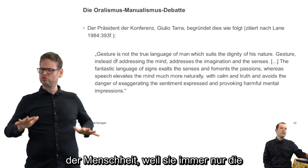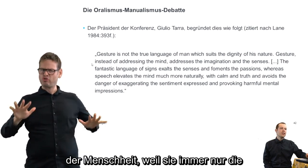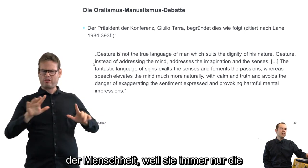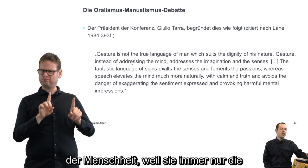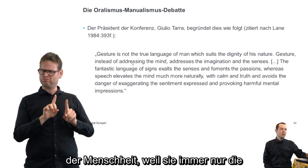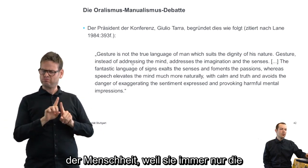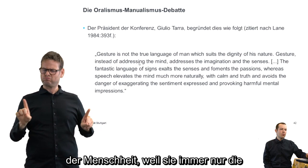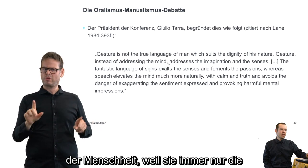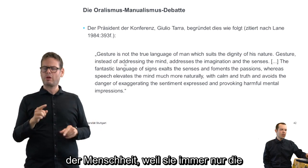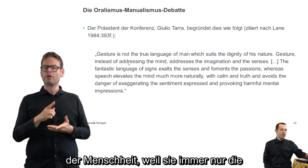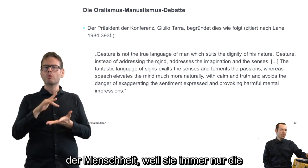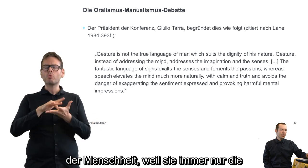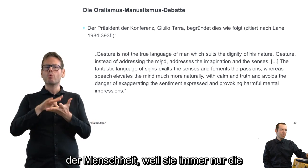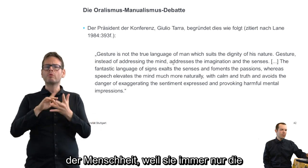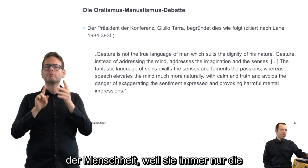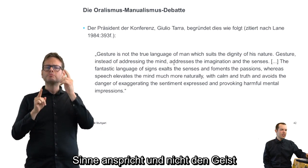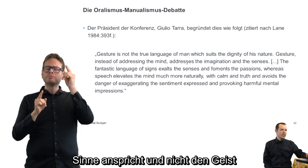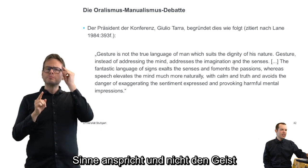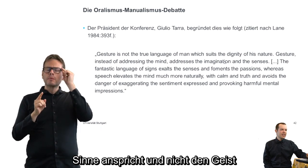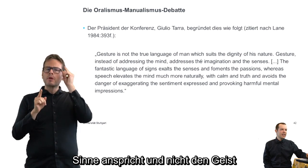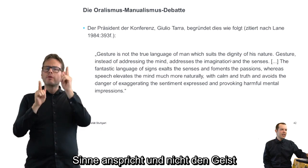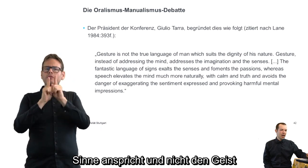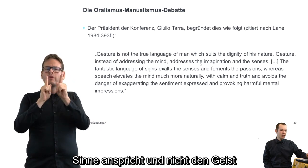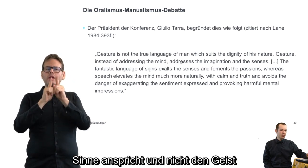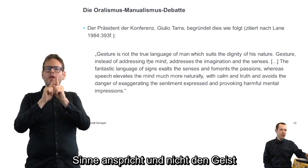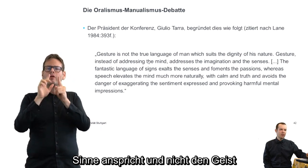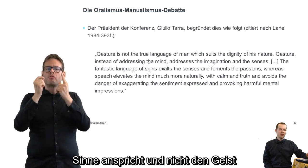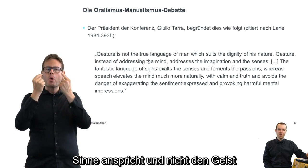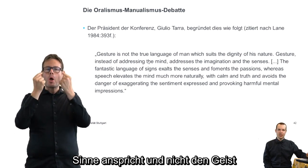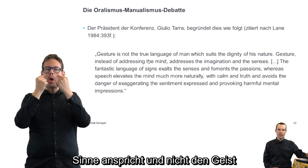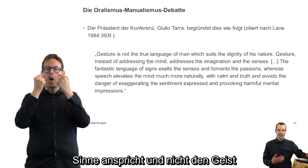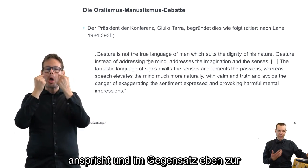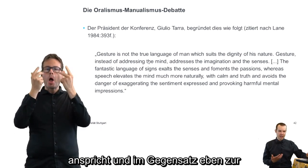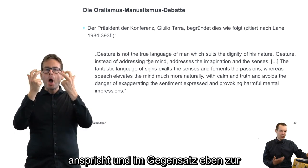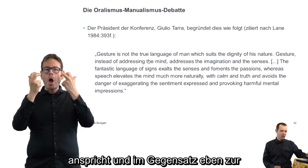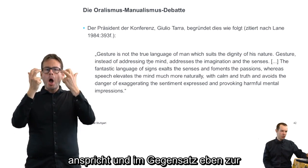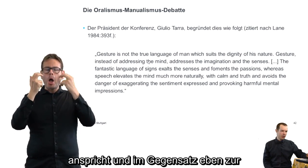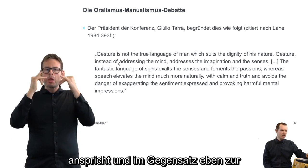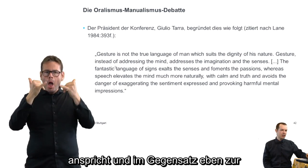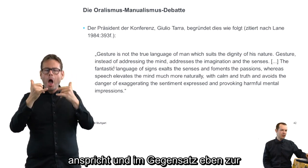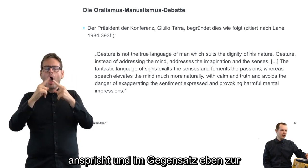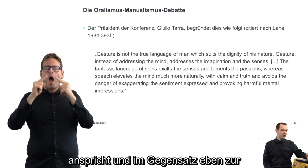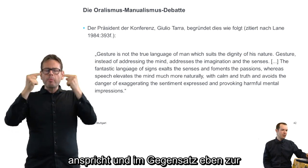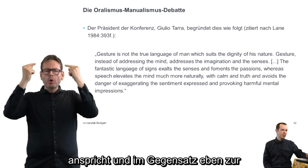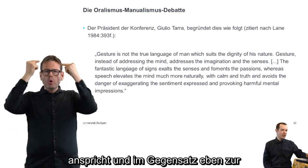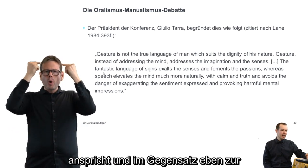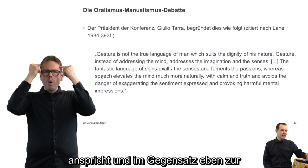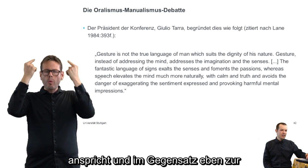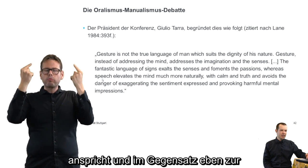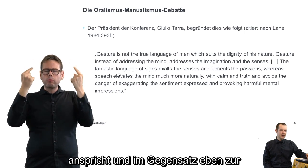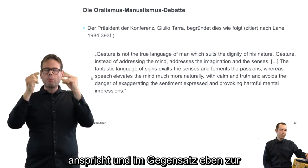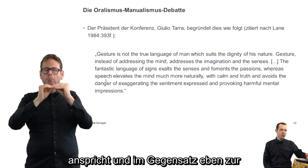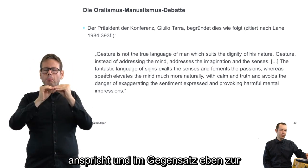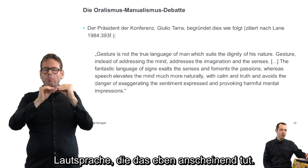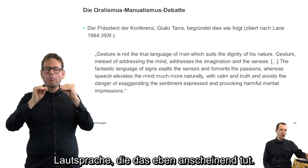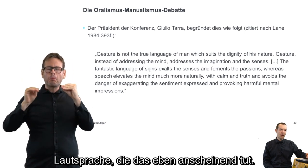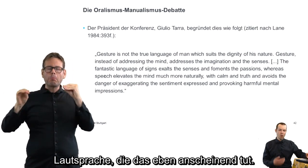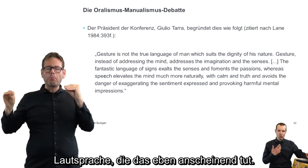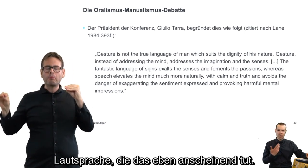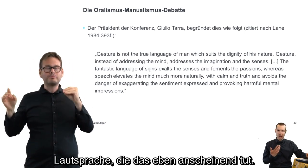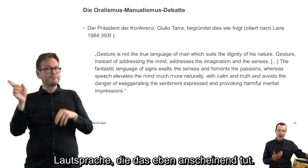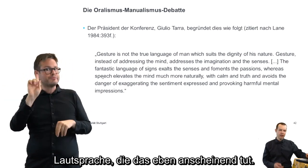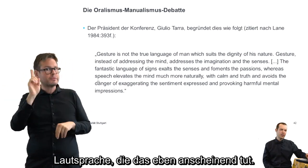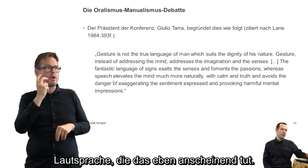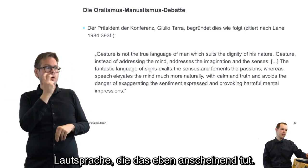sie immer nur die Sinne anspricht und nicht den Geist anspricht. im Gegensatz eben zur